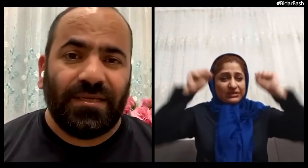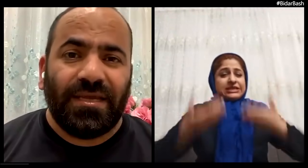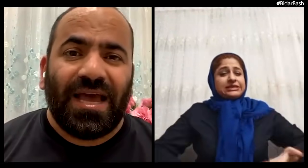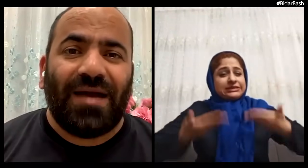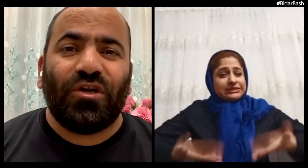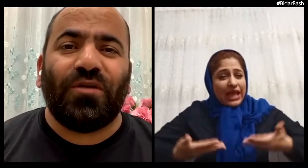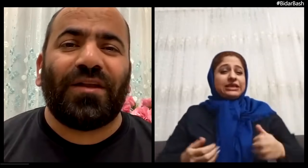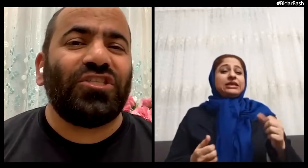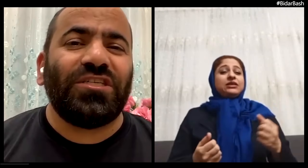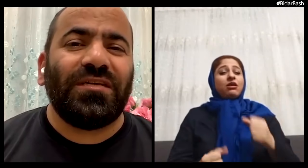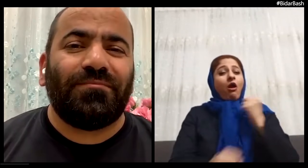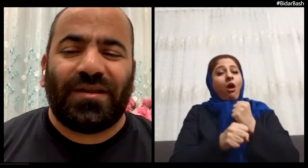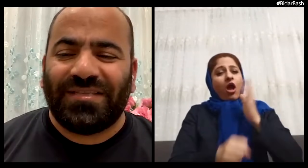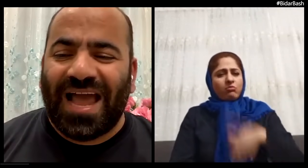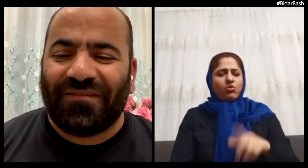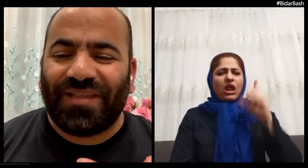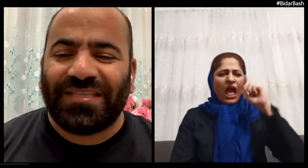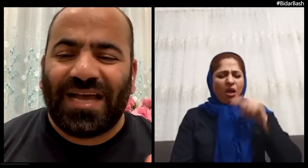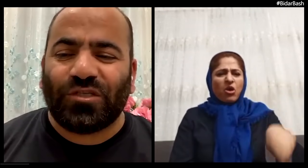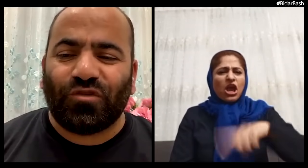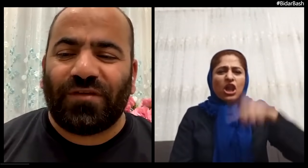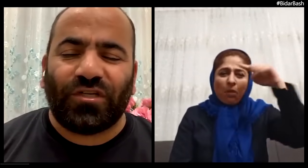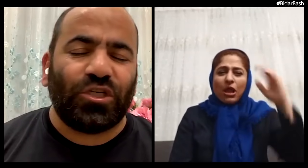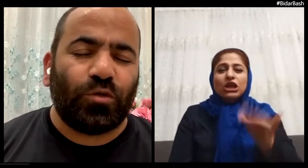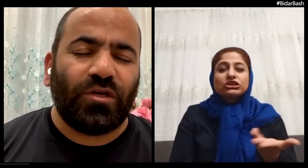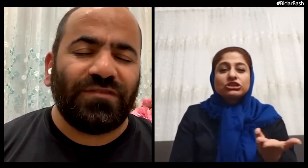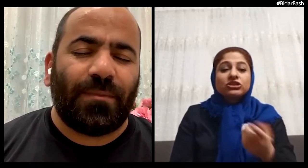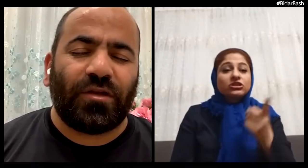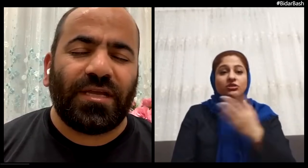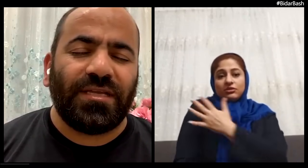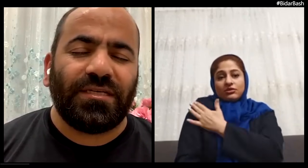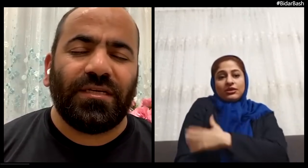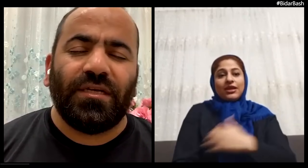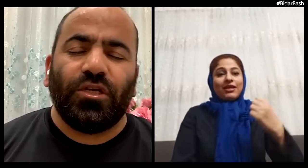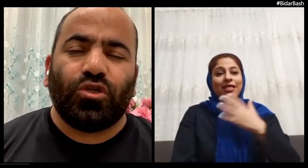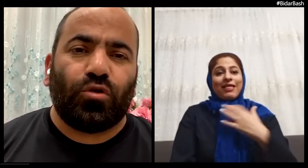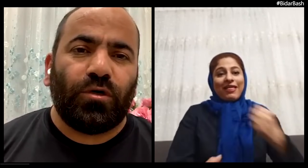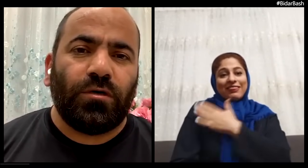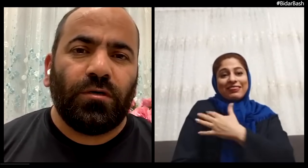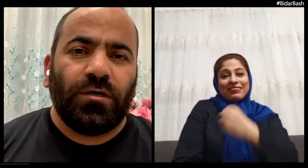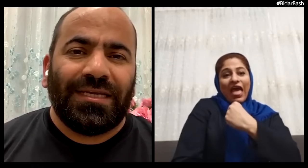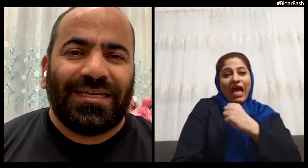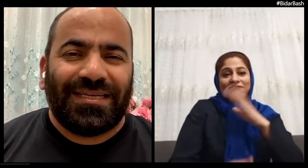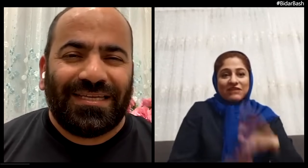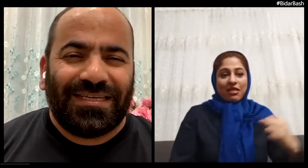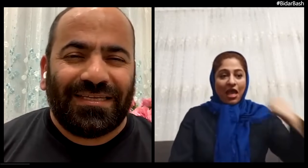میزنی، اما اینا برای چیه؟ برای تقویت اعضا و جوارح شماست و برای اینه که شما